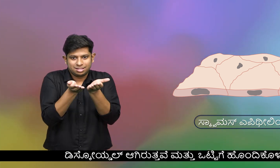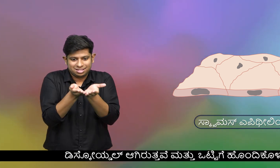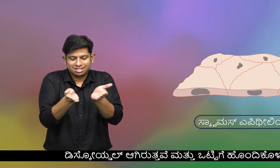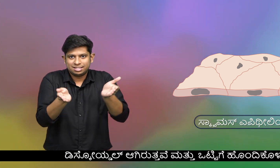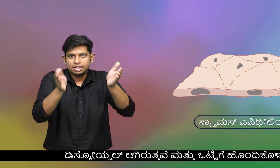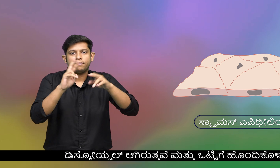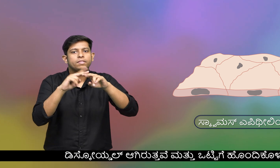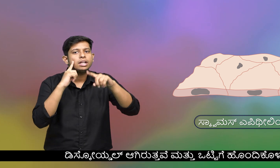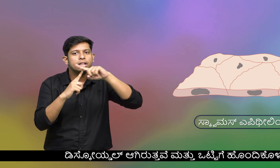ಒಟ್ಟಿಗೆ ಹೊಂದಿಕೊಳ್ಳುತ್ತವೆ.